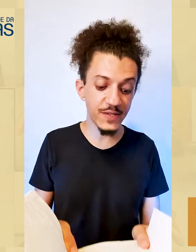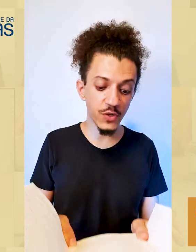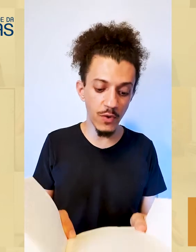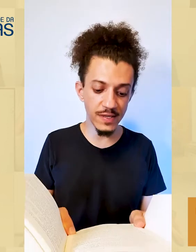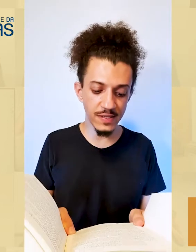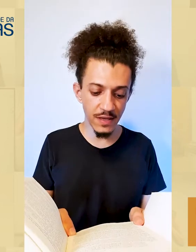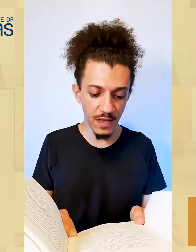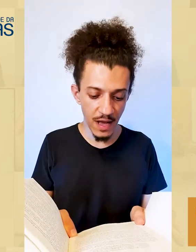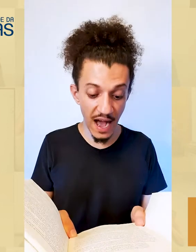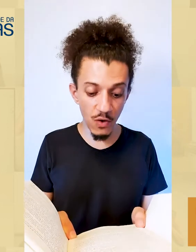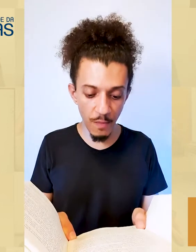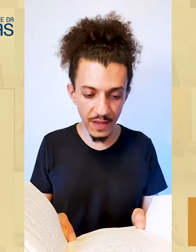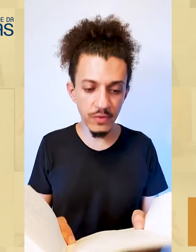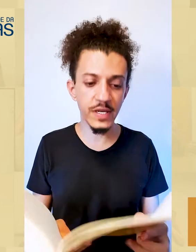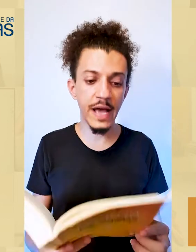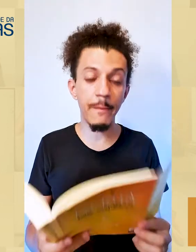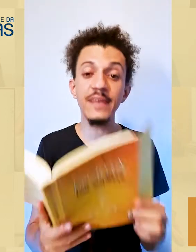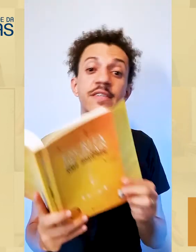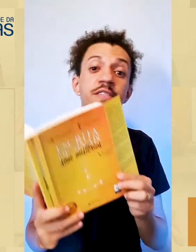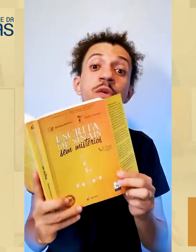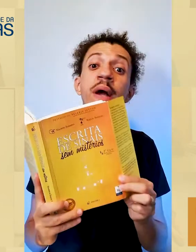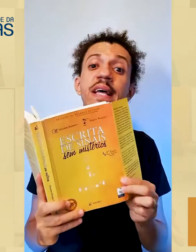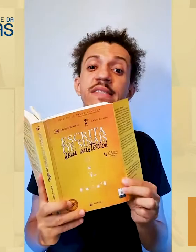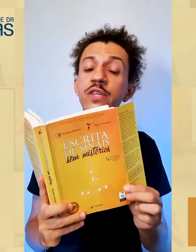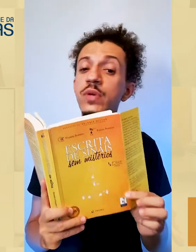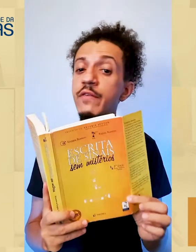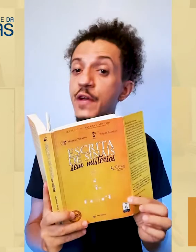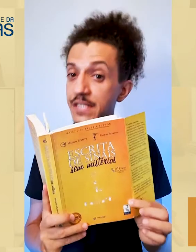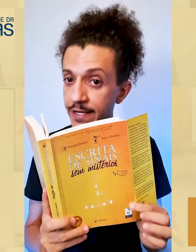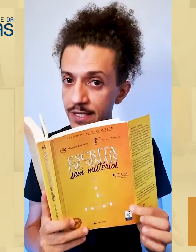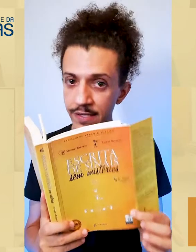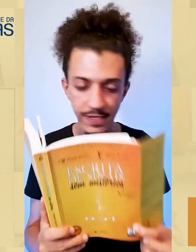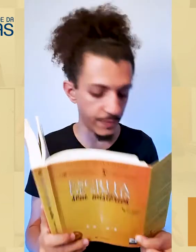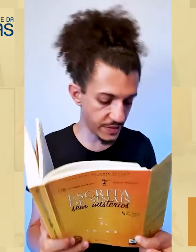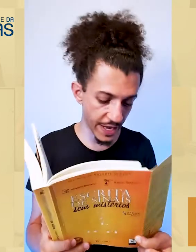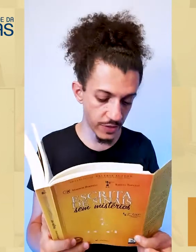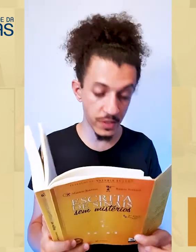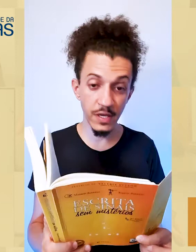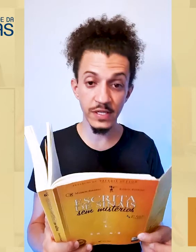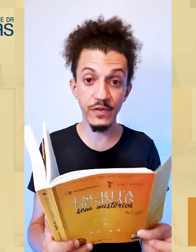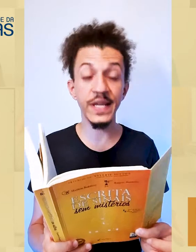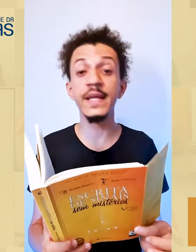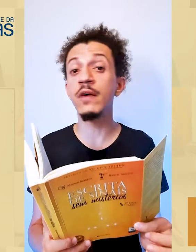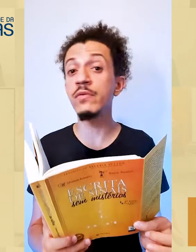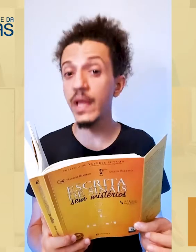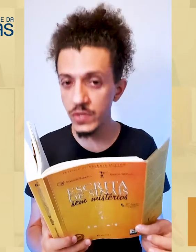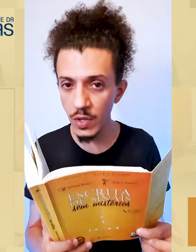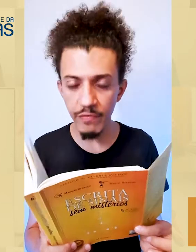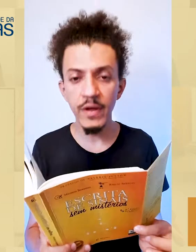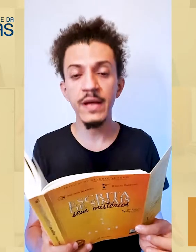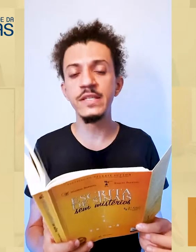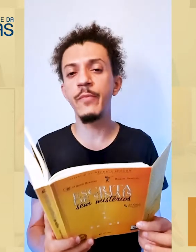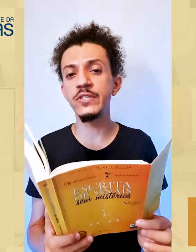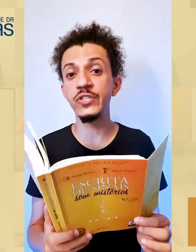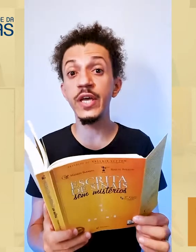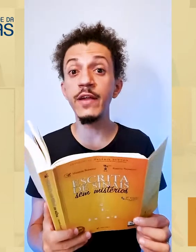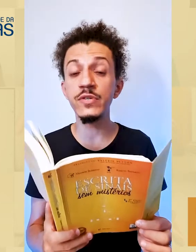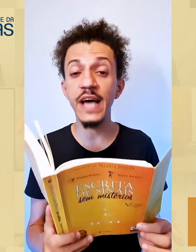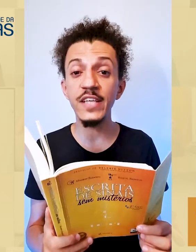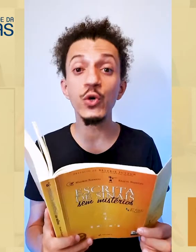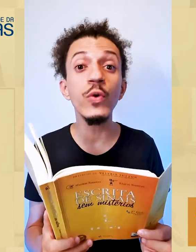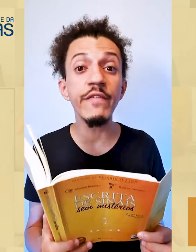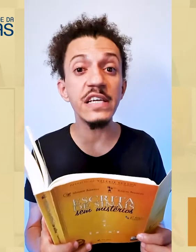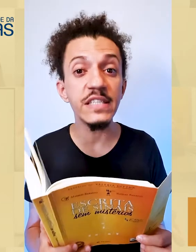algumas pessoas argumentam, isso aqui é a página 56 do livro Escrita de Sinais Sem Mistérios. Se você ainda não tem o seu livro, você pode